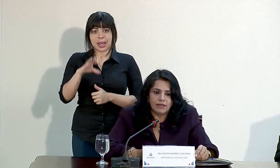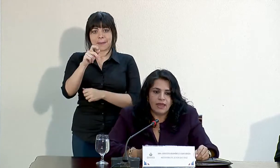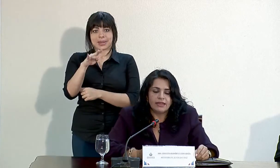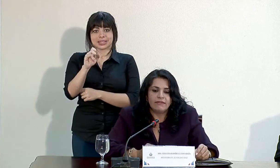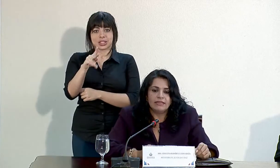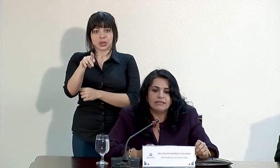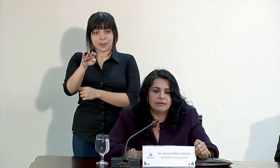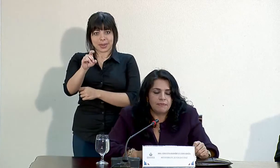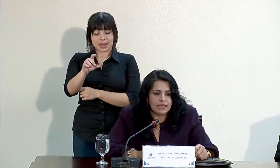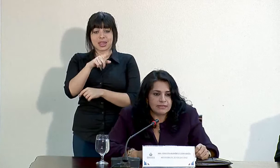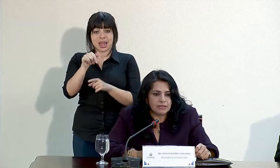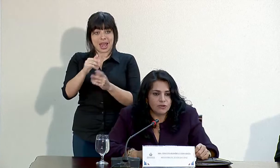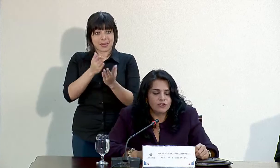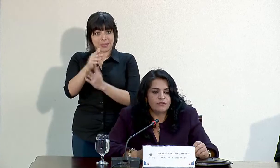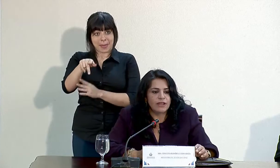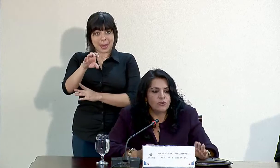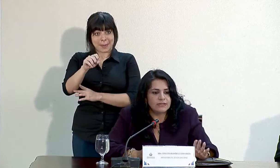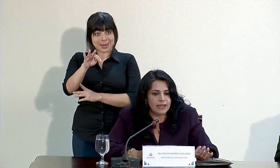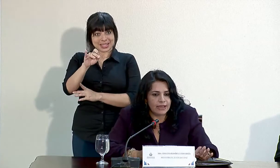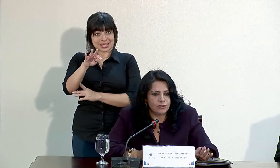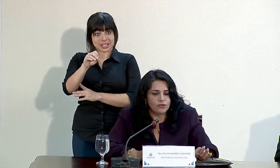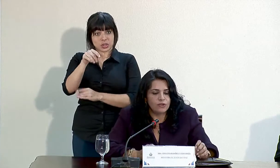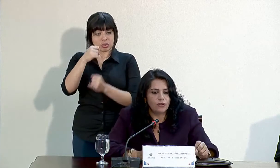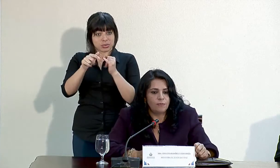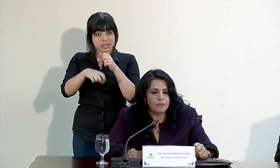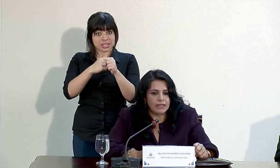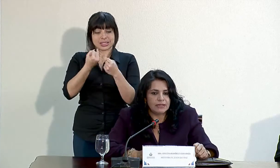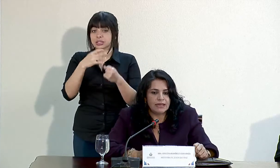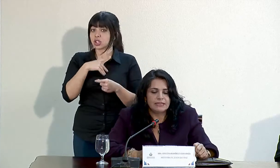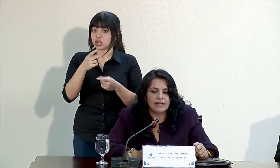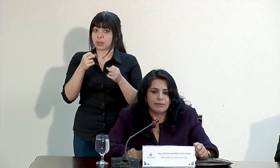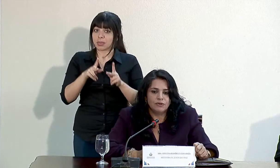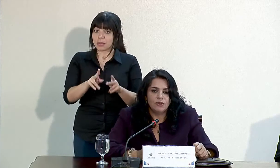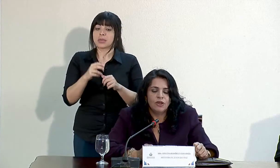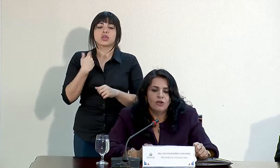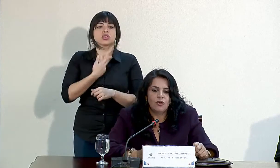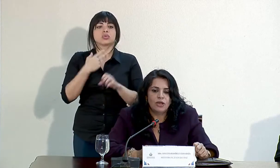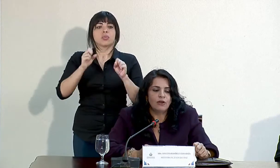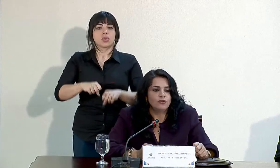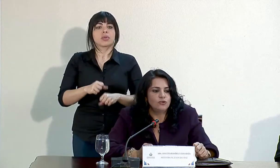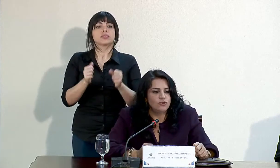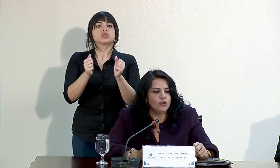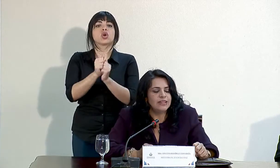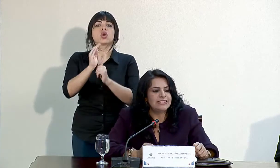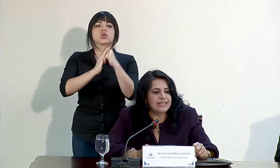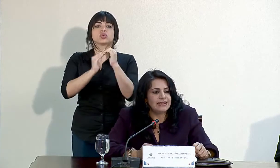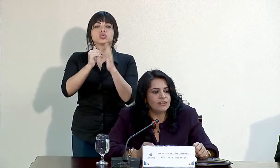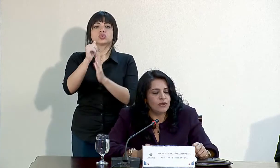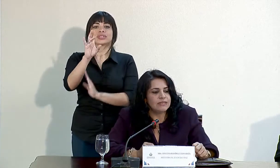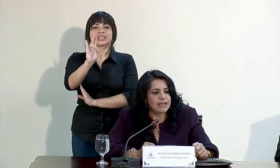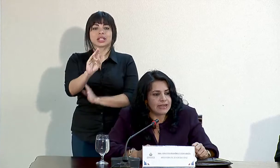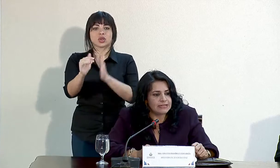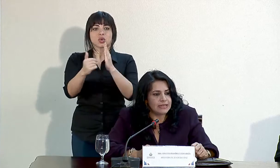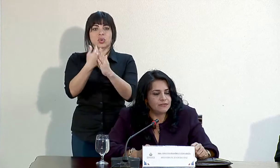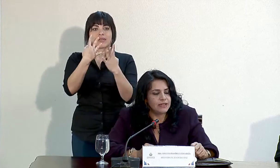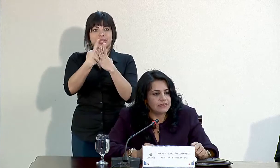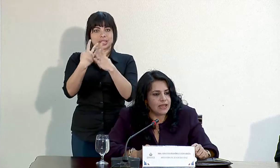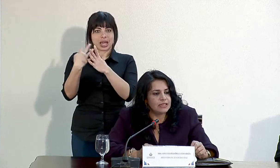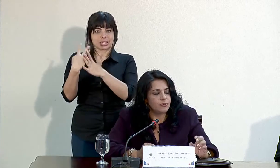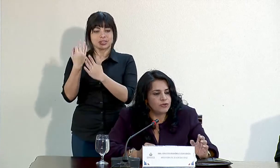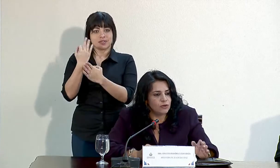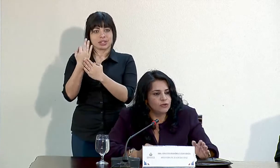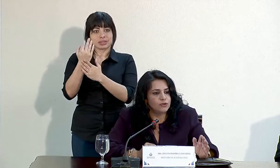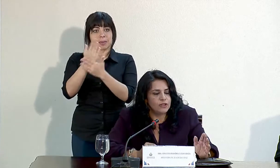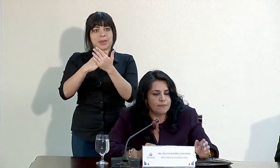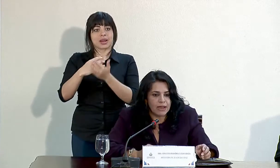BID y a través de este empréstito, cerrando este año, si Dios lo permite, estaremos con la construcción de 7 nuevas cárceles